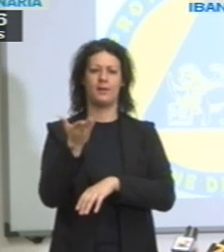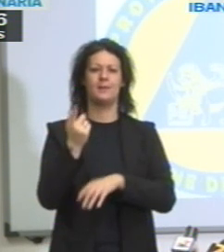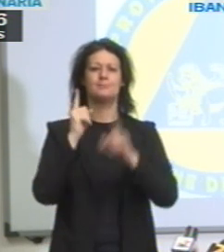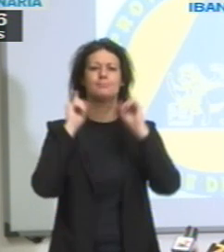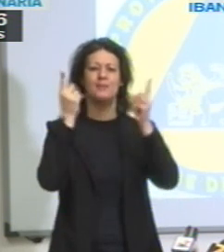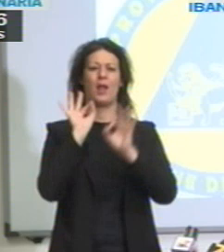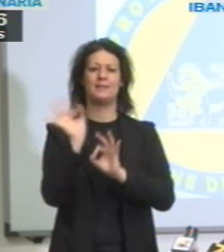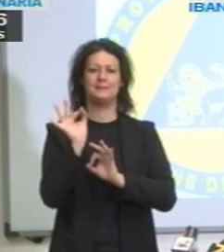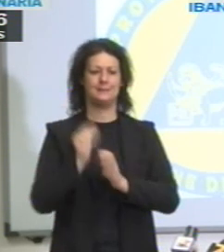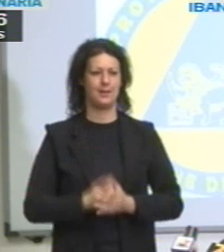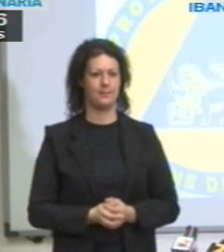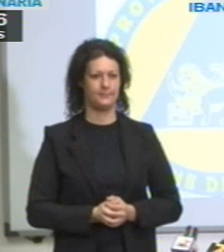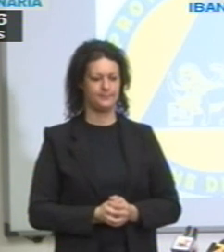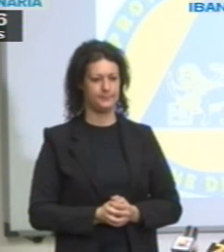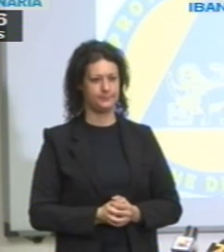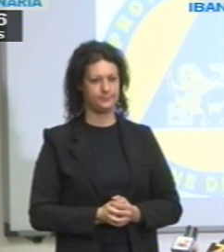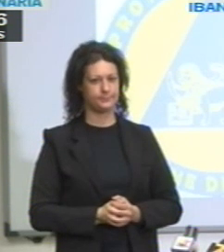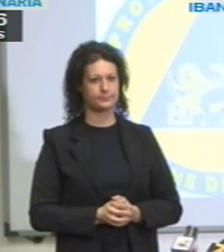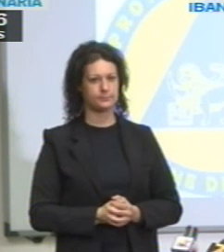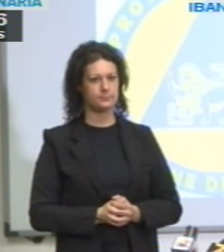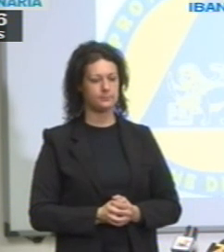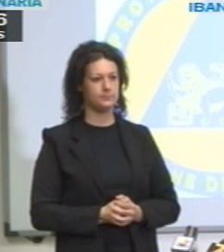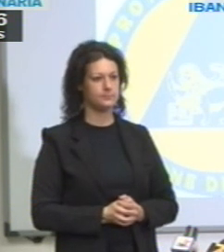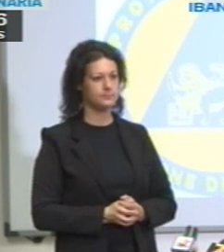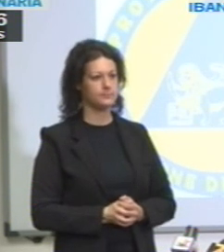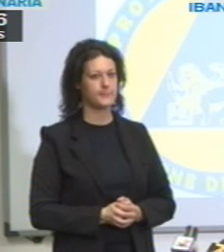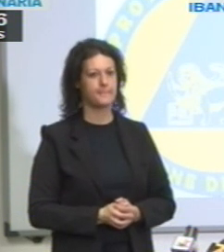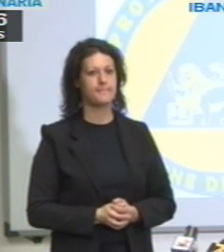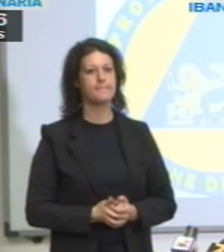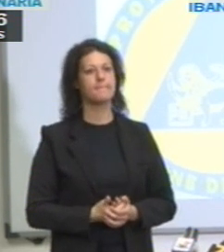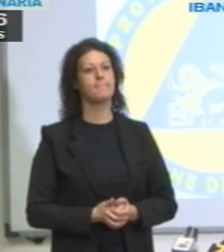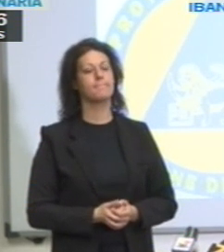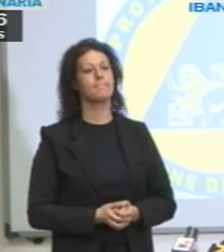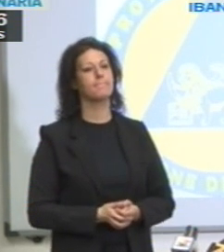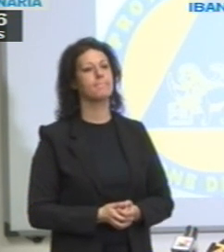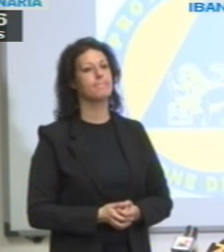Allora, eravamo a Albino Salmaso.